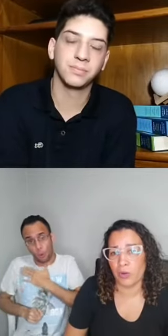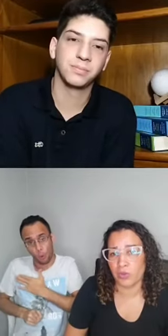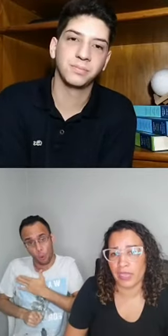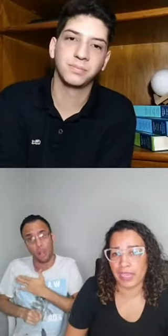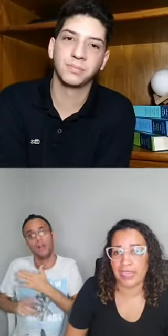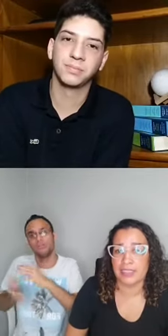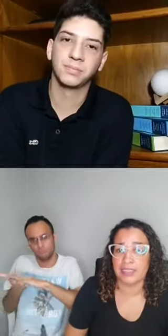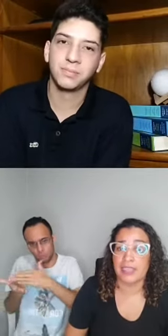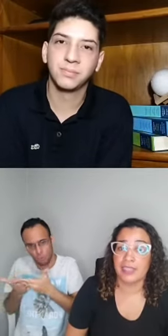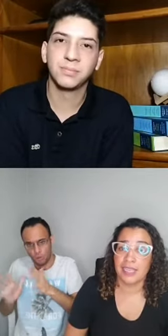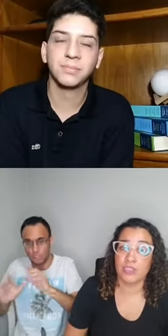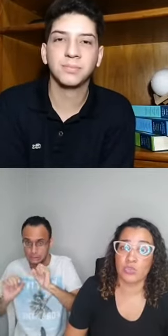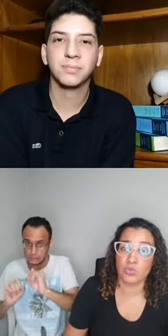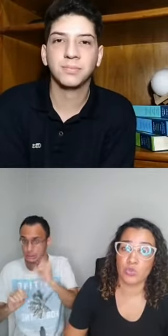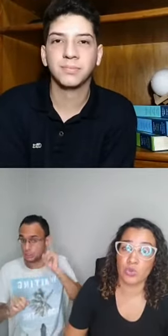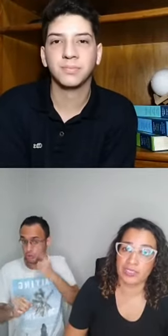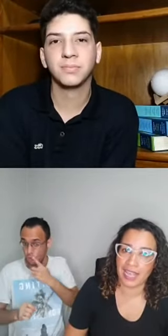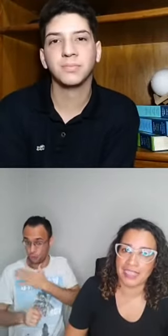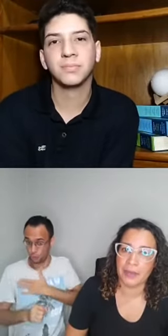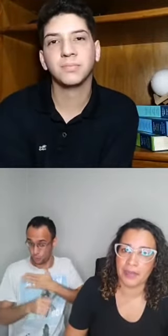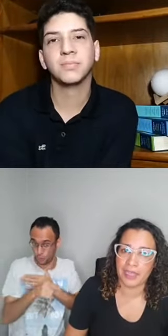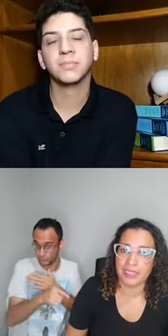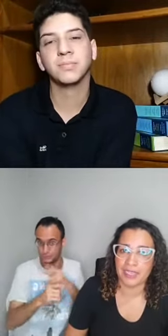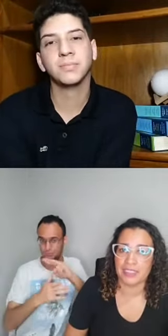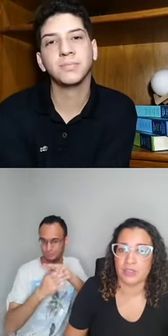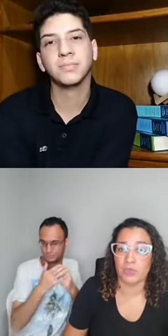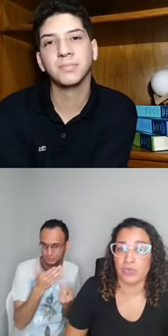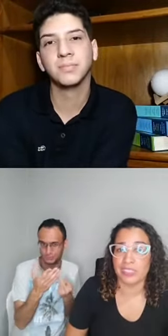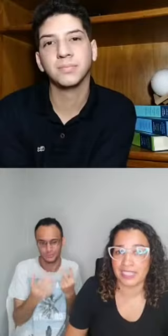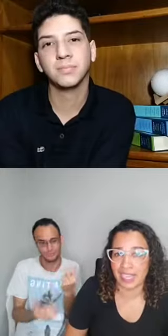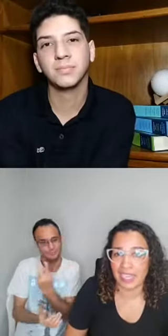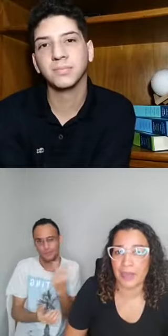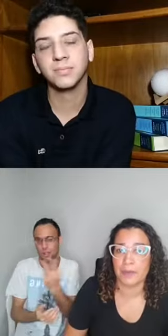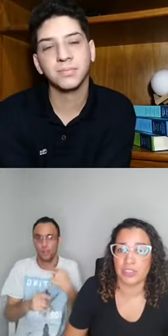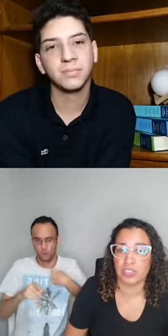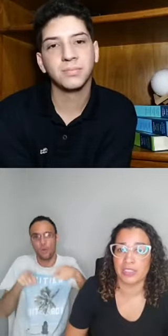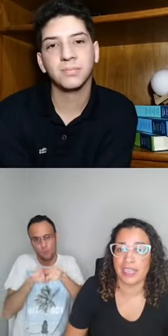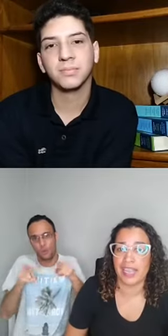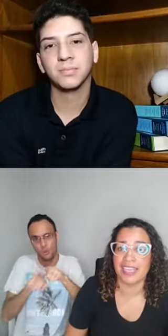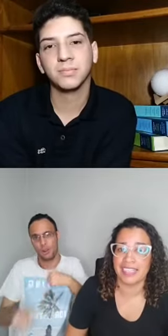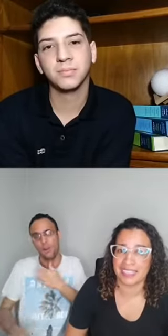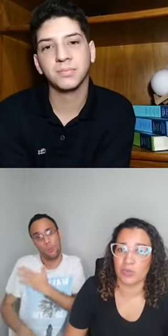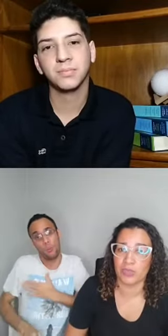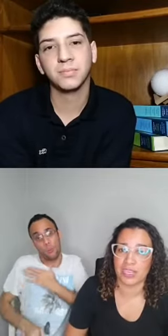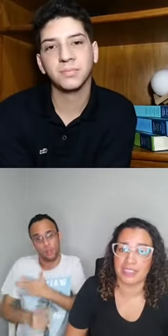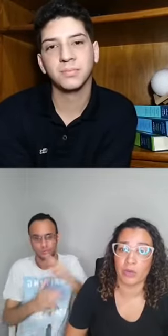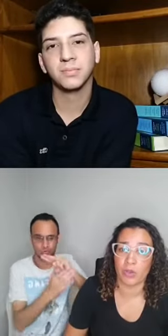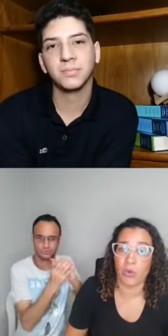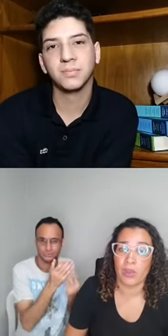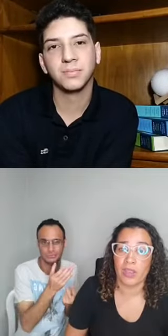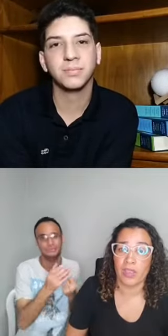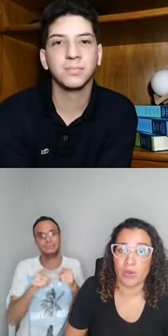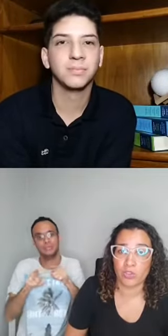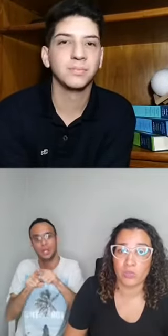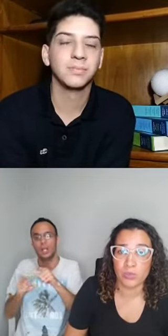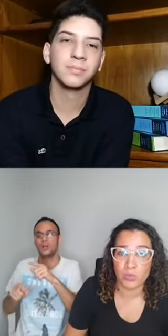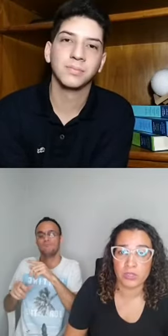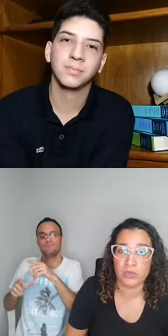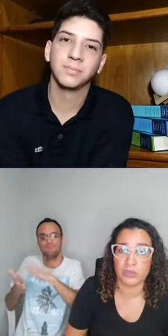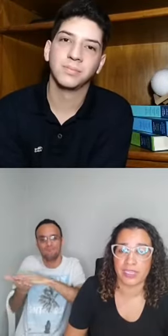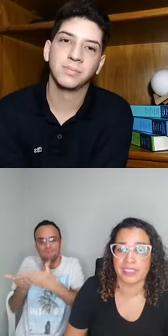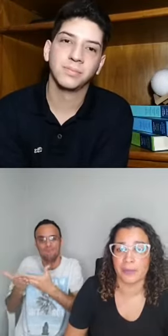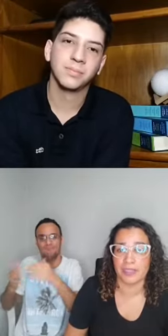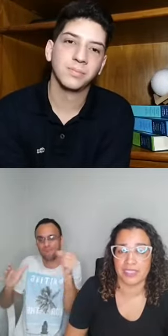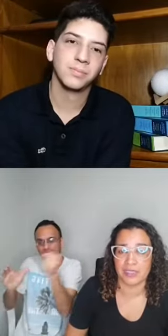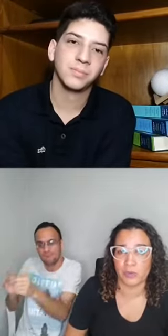o português, né, e se o surdo gostar também, né, às vezes do intérprete, né, aí tem essa comunicação igual, eu gosto